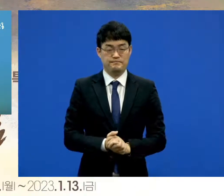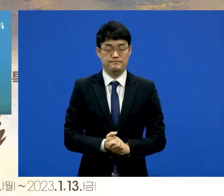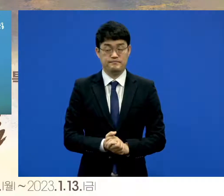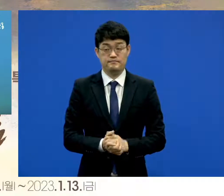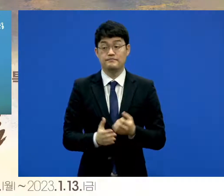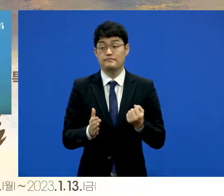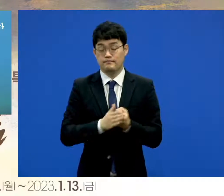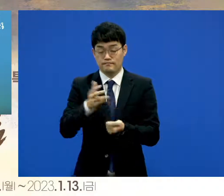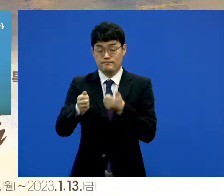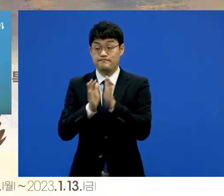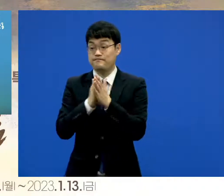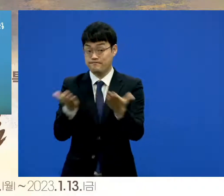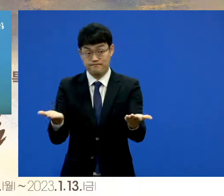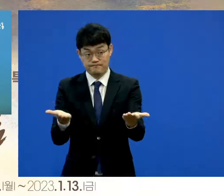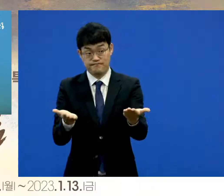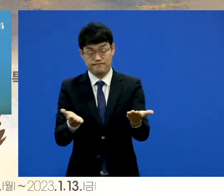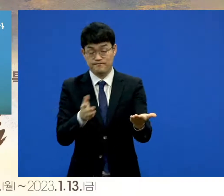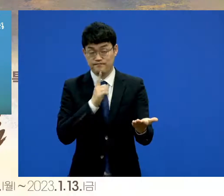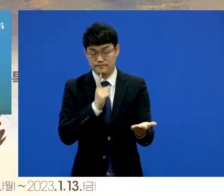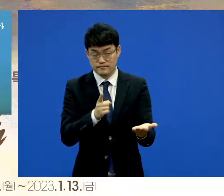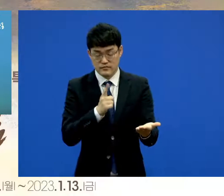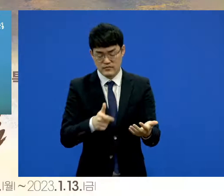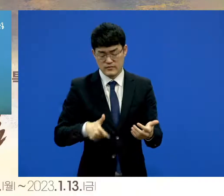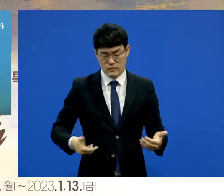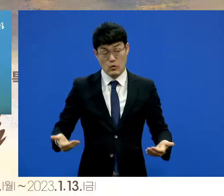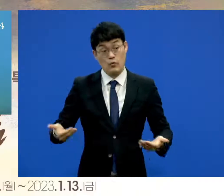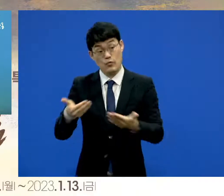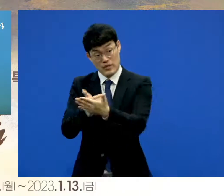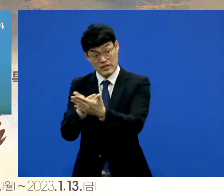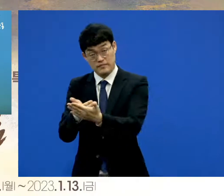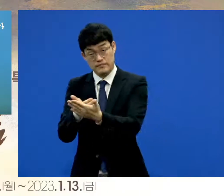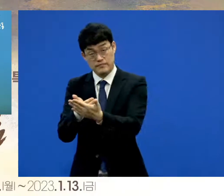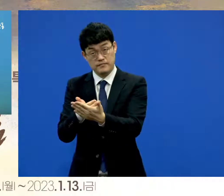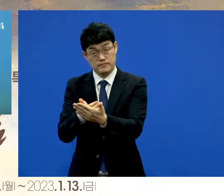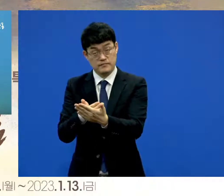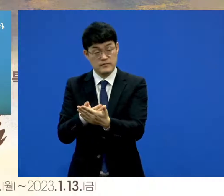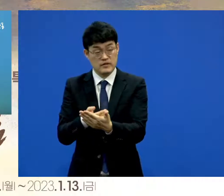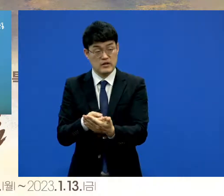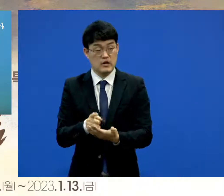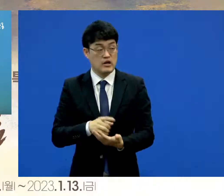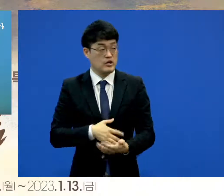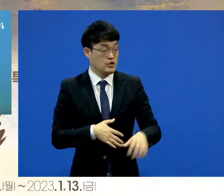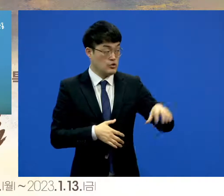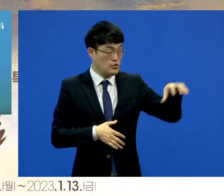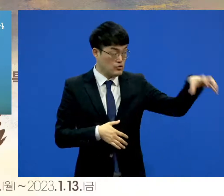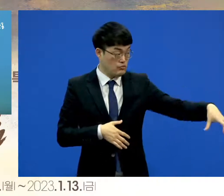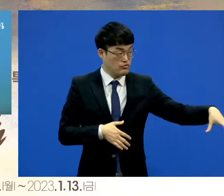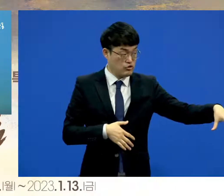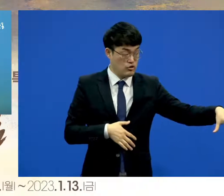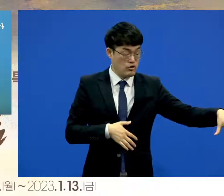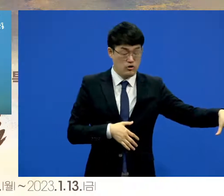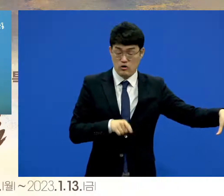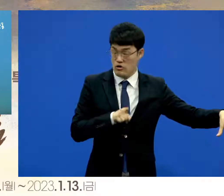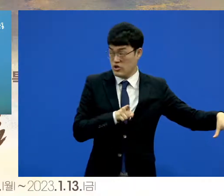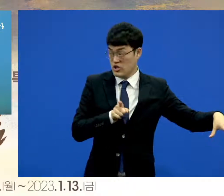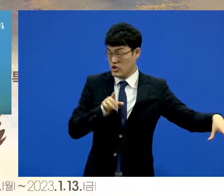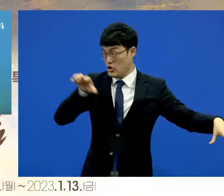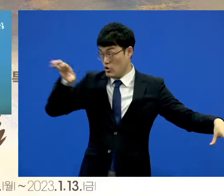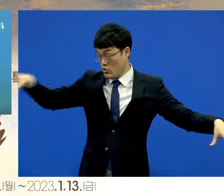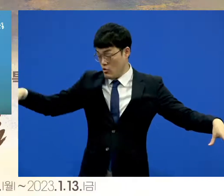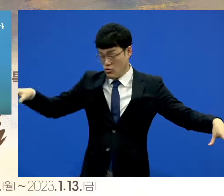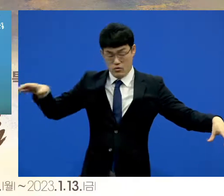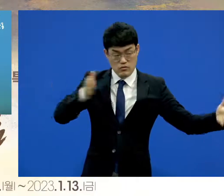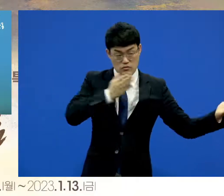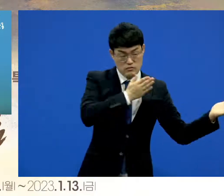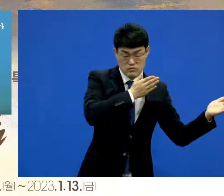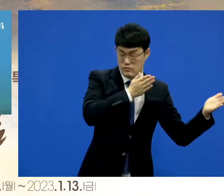그래서 이 성경에서 회심은 어디로부터 해서 어디로 향하는 것을 말합니다. 탕자는